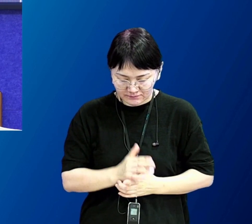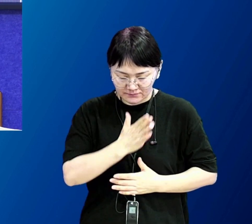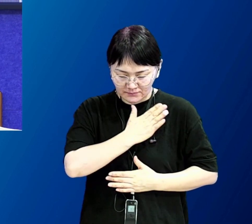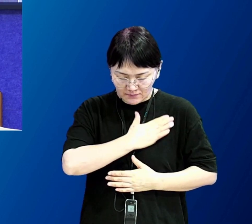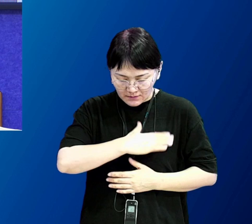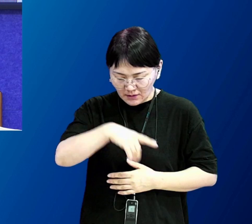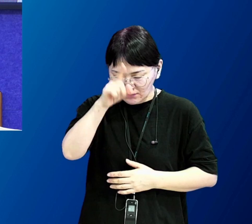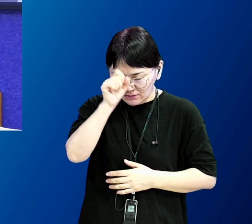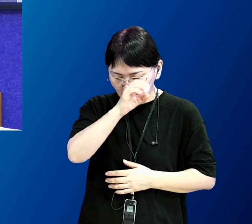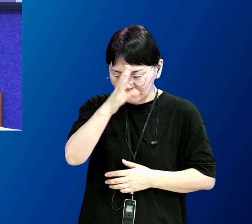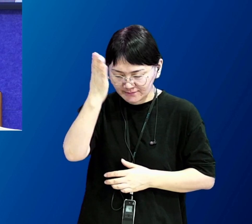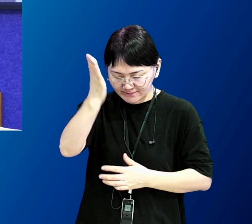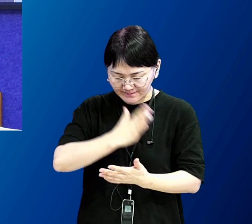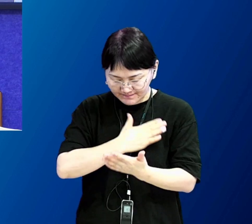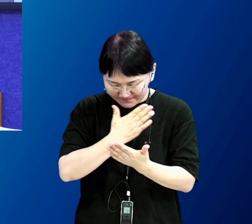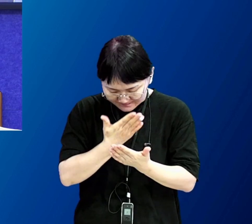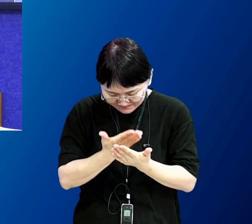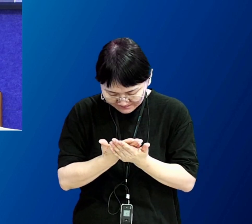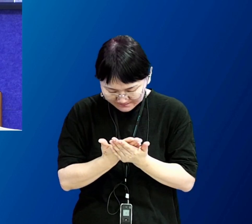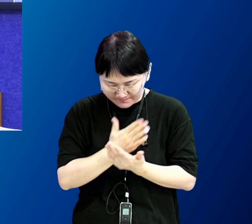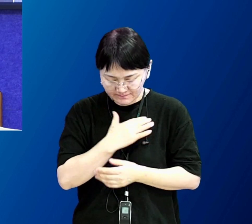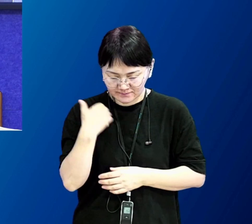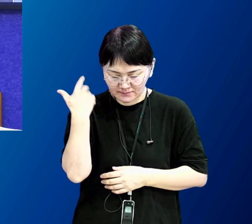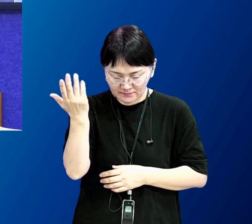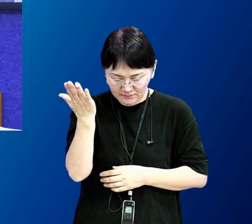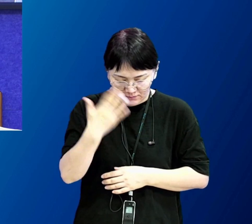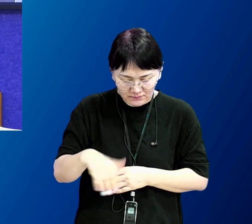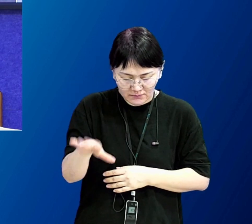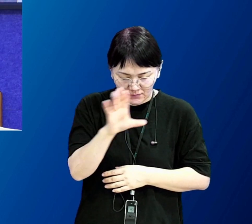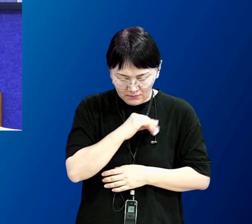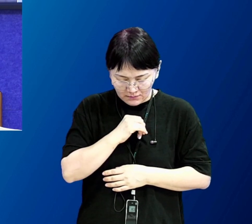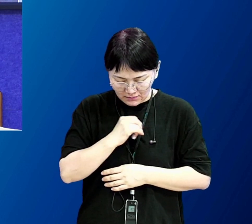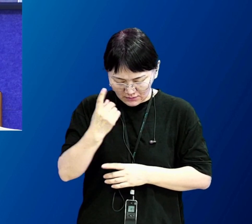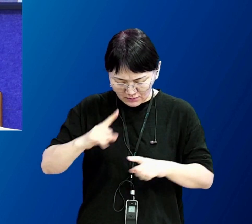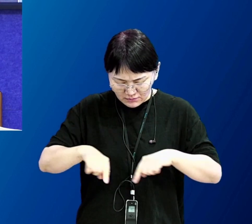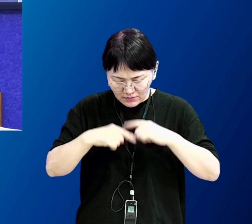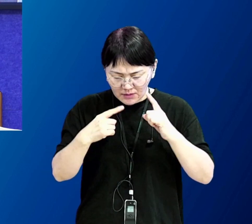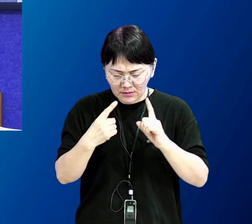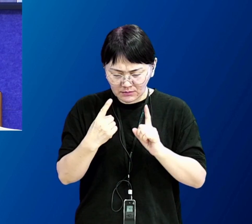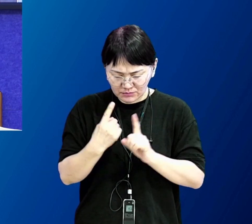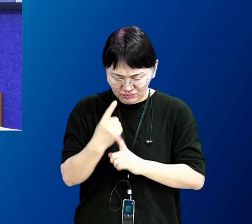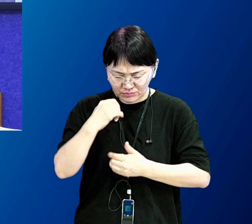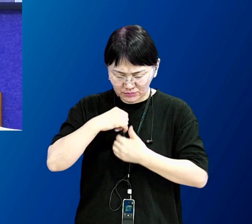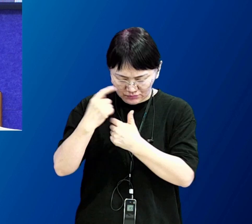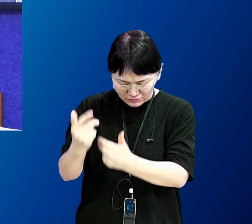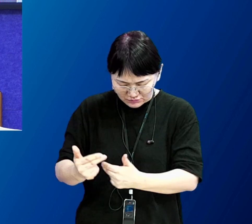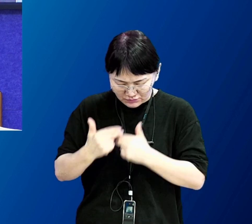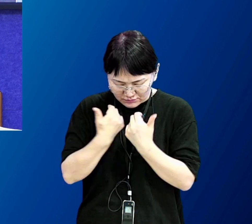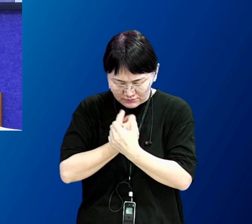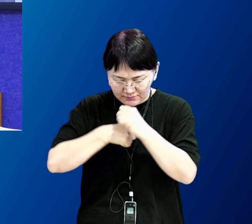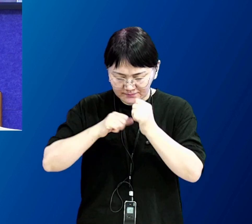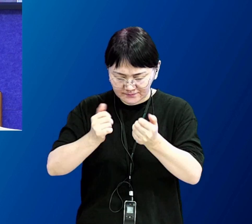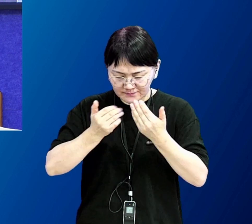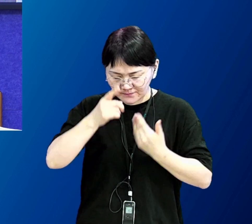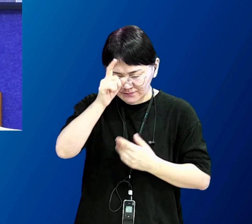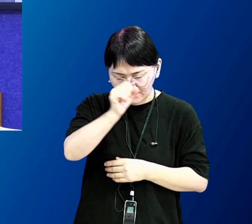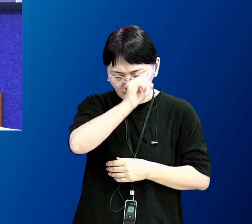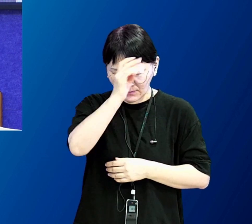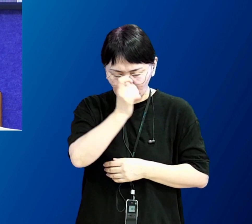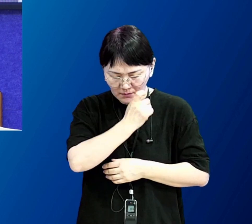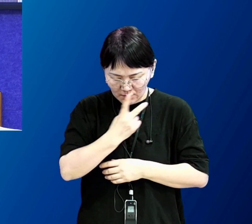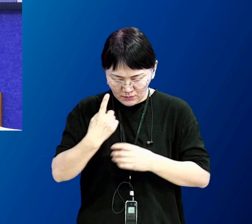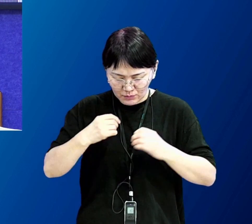Хайрын бурхан аав тандаа баярлаа. Эзэн та бид өхнийг тэр их гэмнүглийн дундаас аварч өгөн бурханы хүүхэд